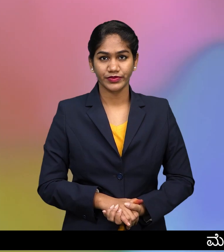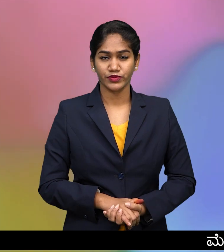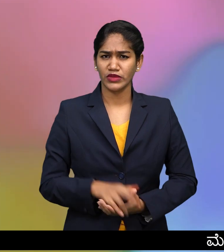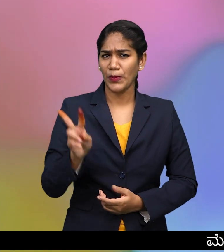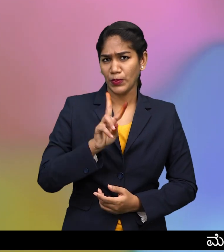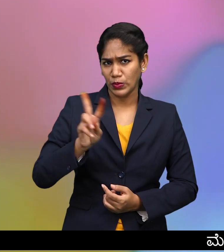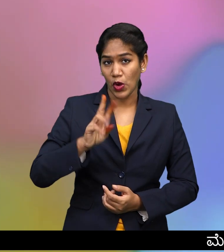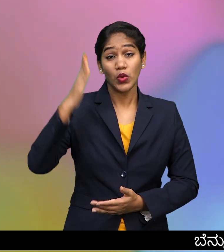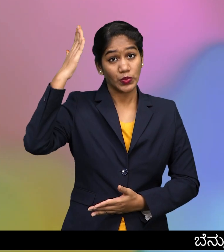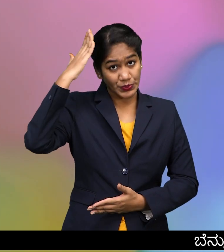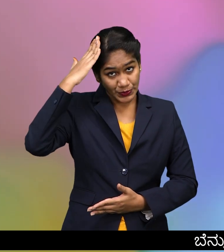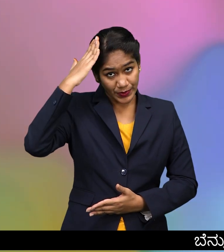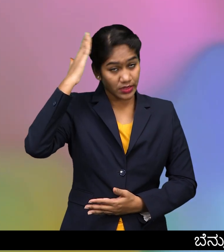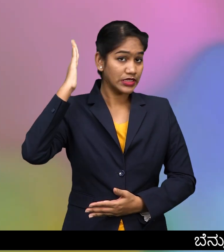ಮೆದುಳು ಮತ್ತು ಬೆನ್ನುಹುರಿ